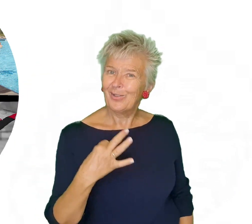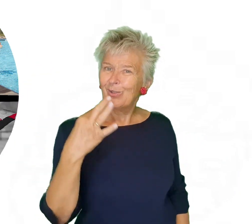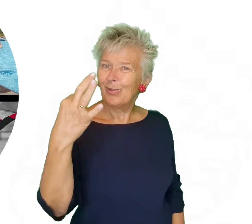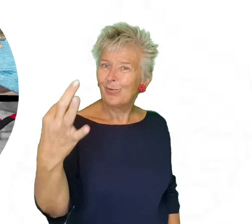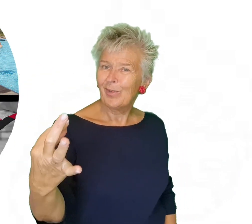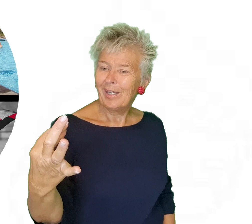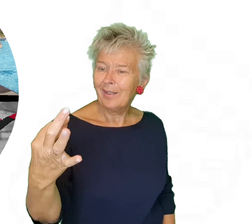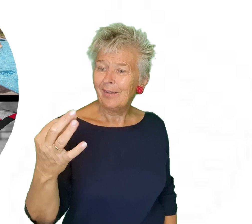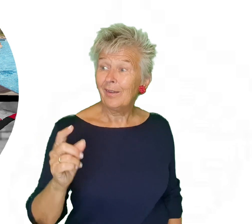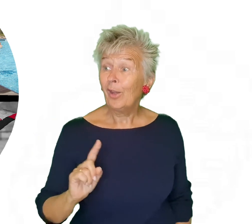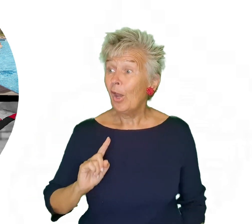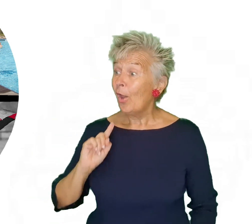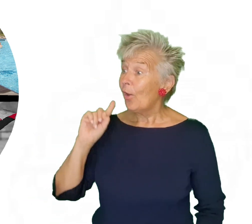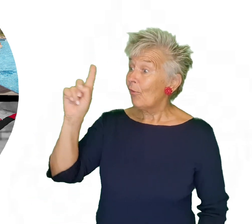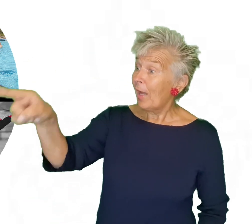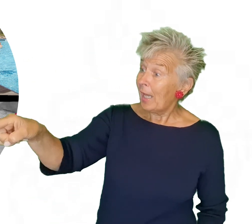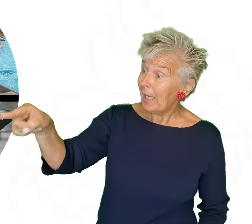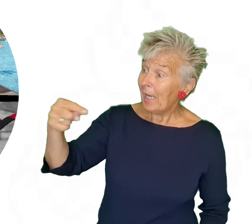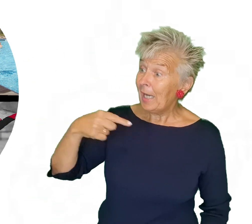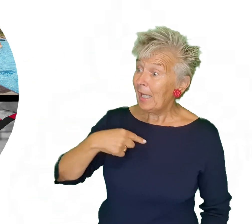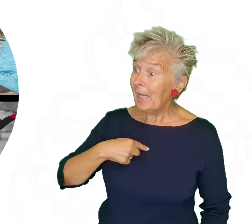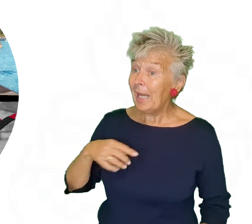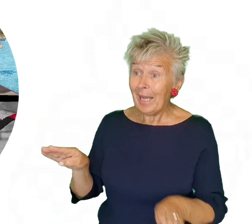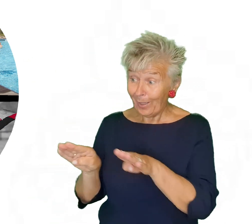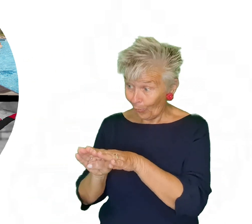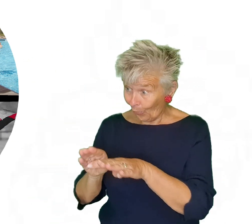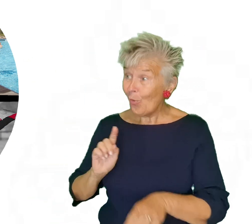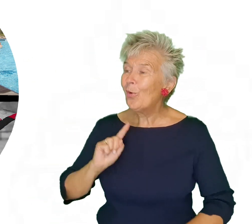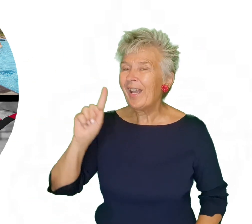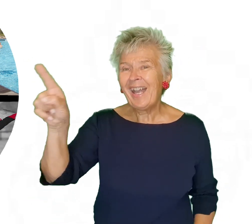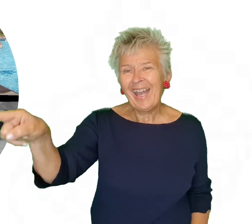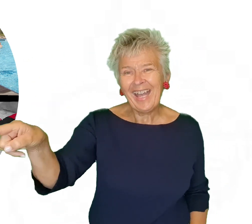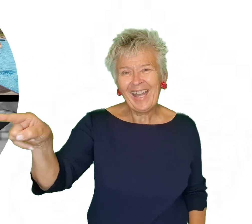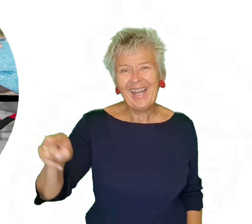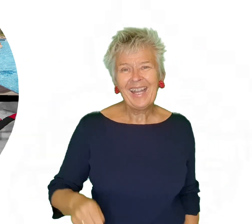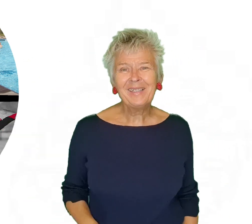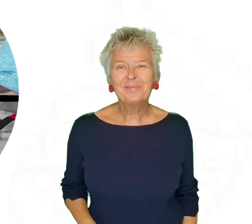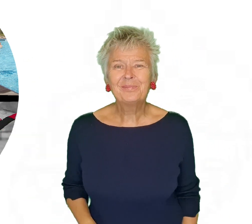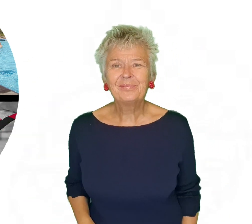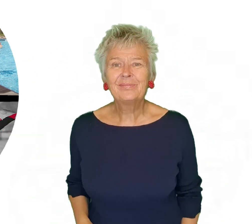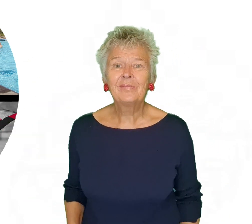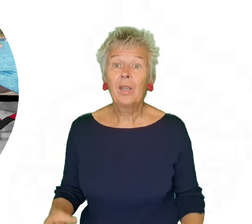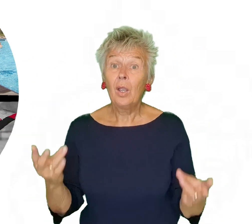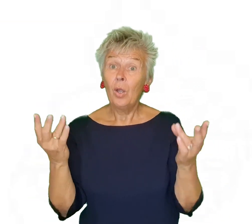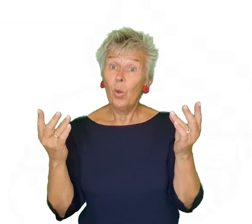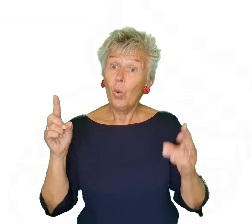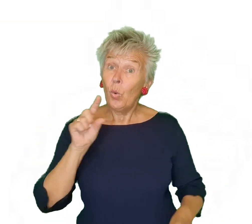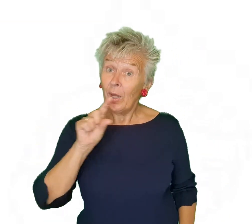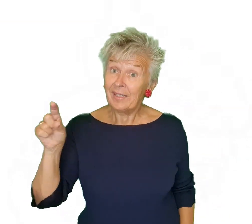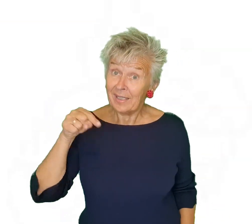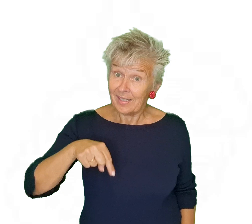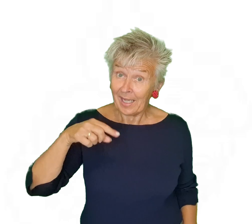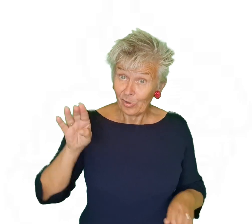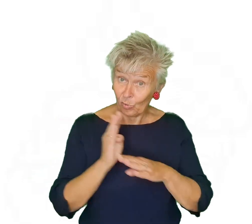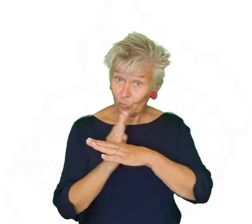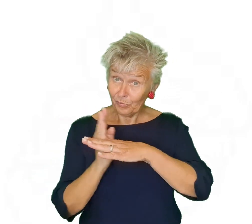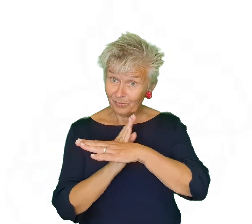te vinden Waarheen ik ook ga Hoe heet dit